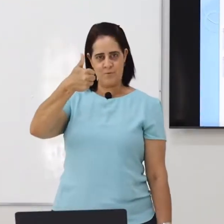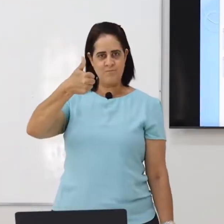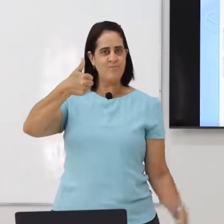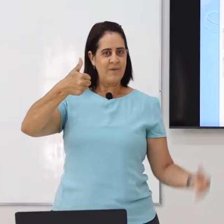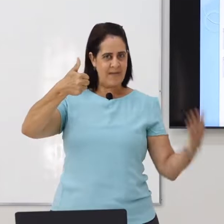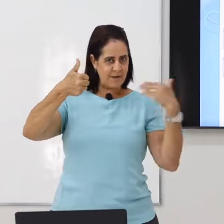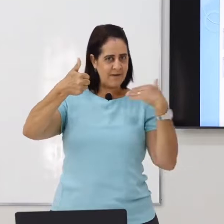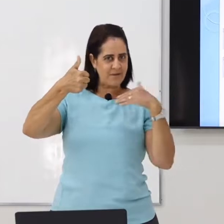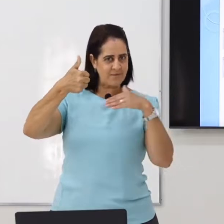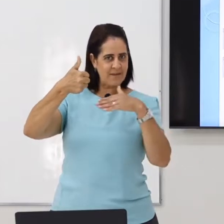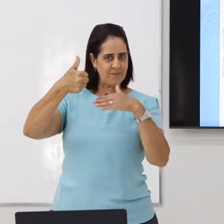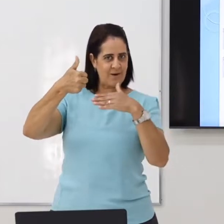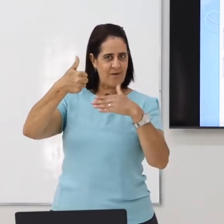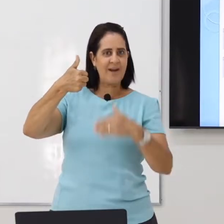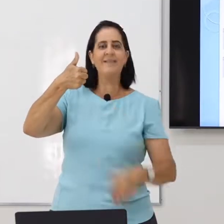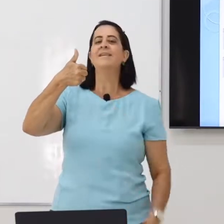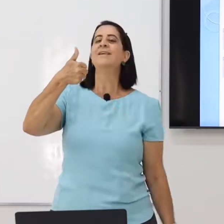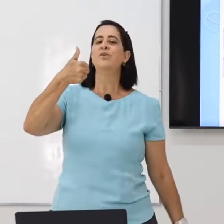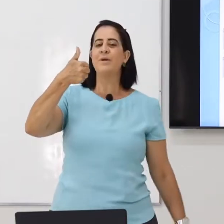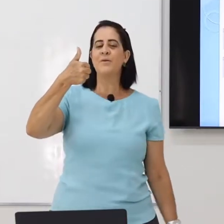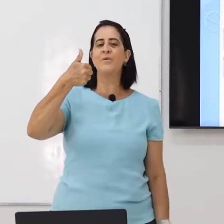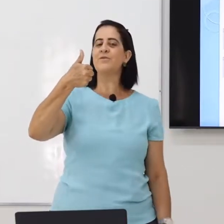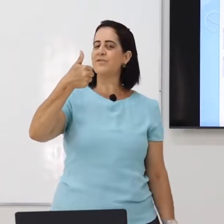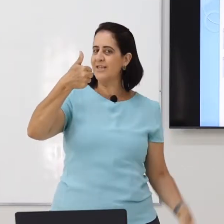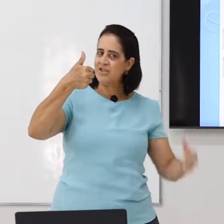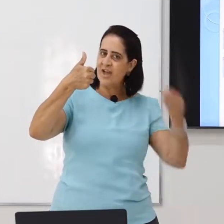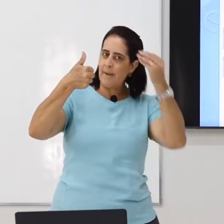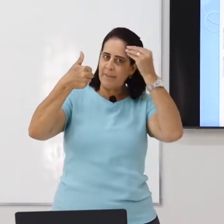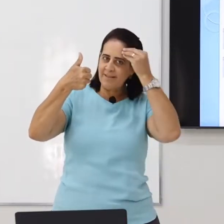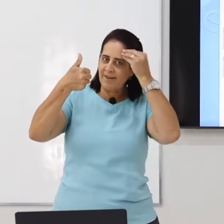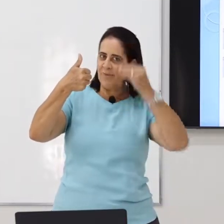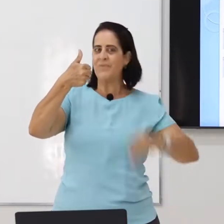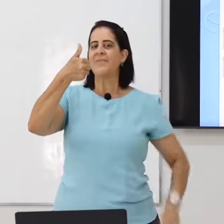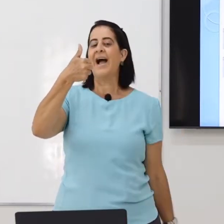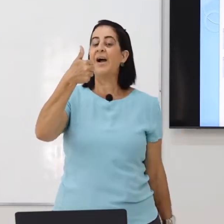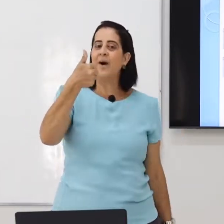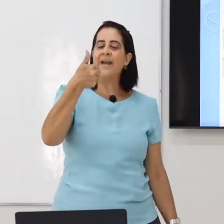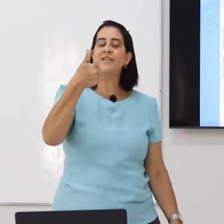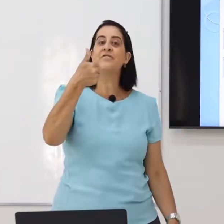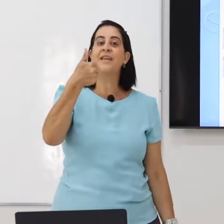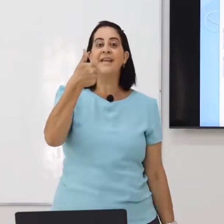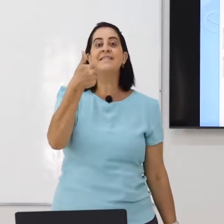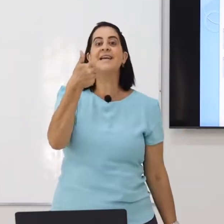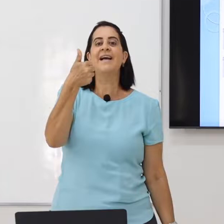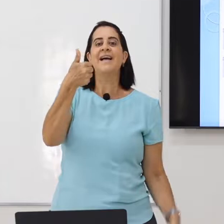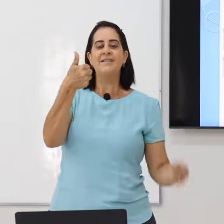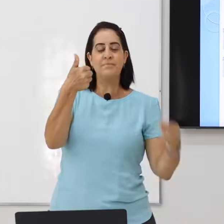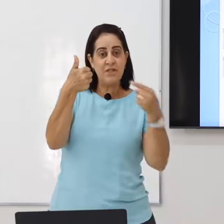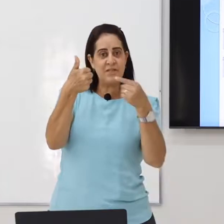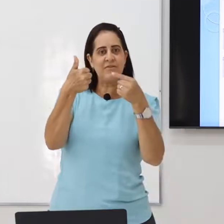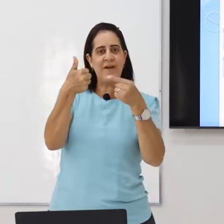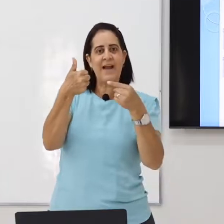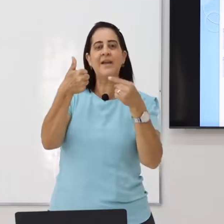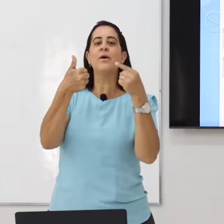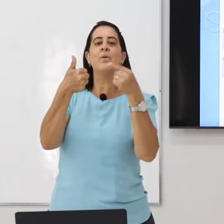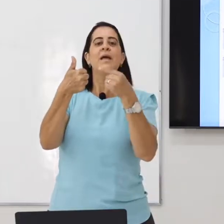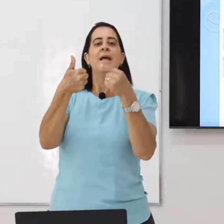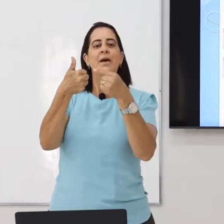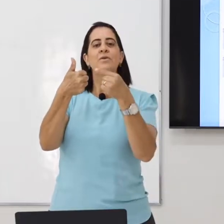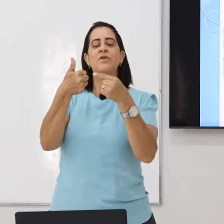1, lembra que nós fizemos agora? Número 1 você já aprendeu. Agora a diferença de se falar que eu estou